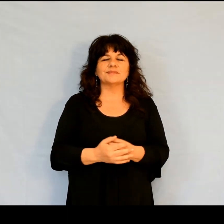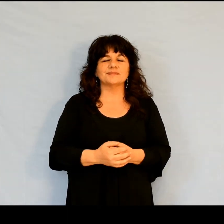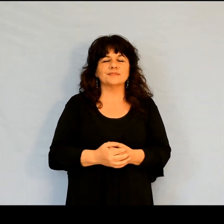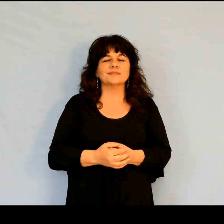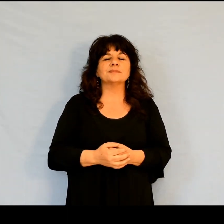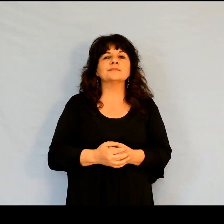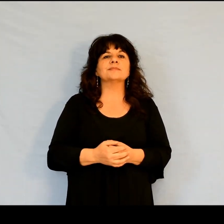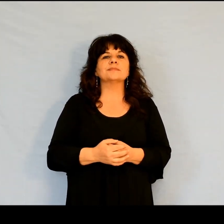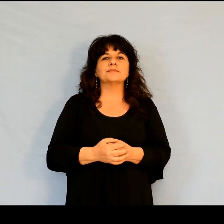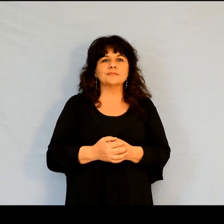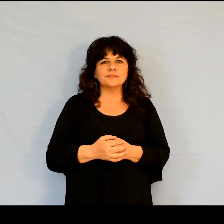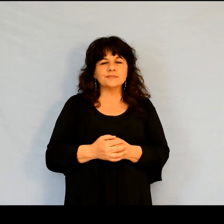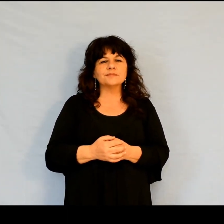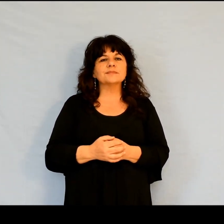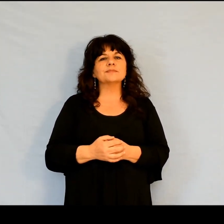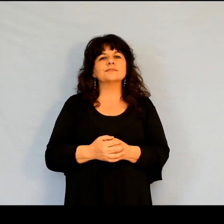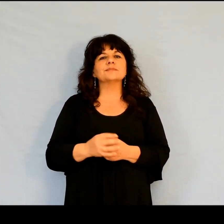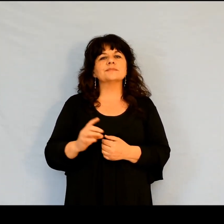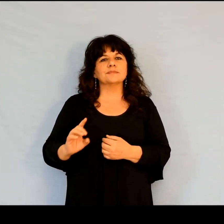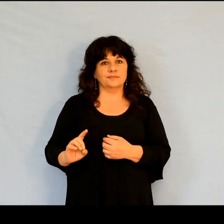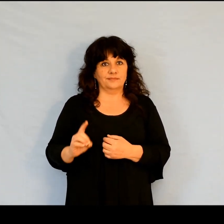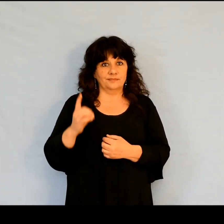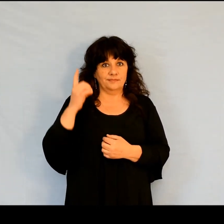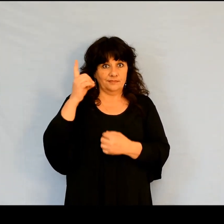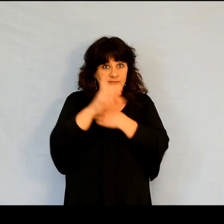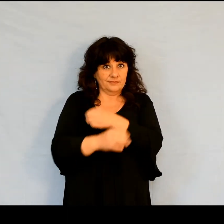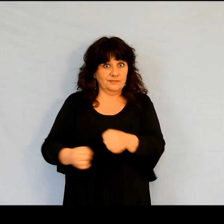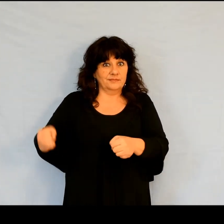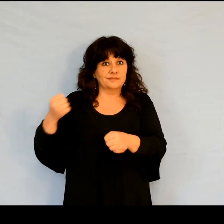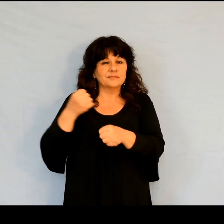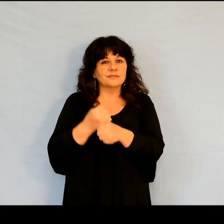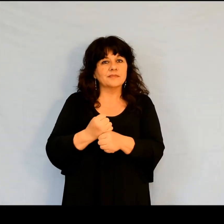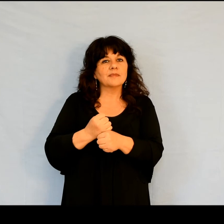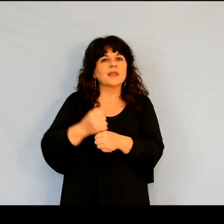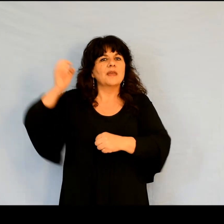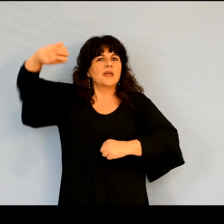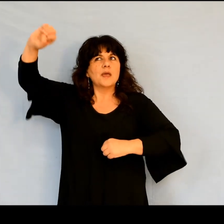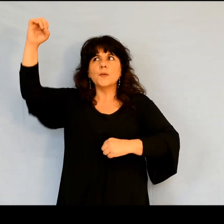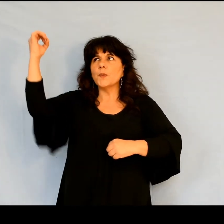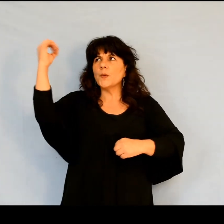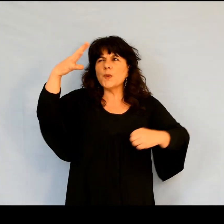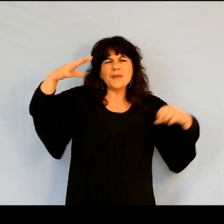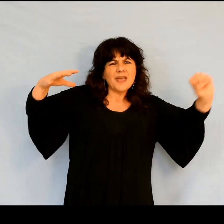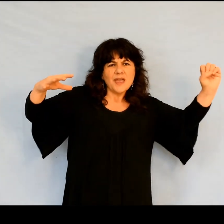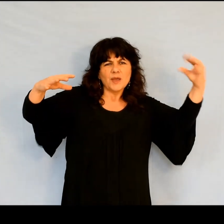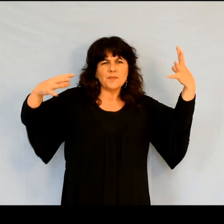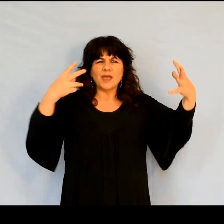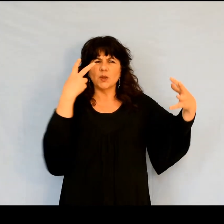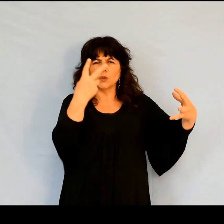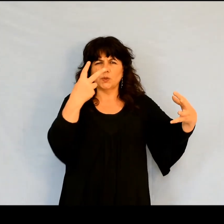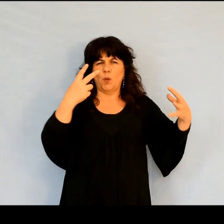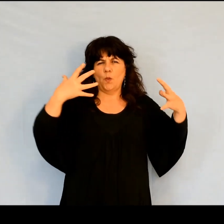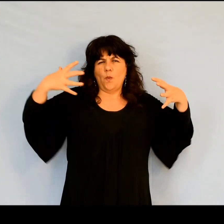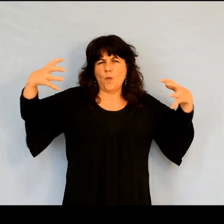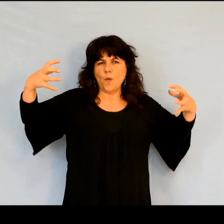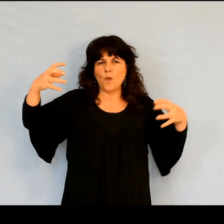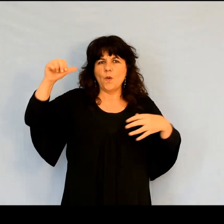Dieu fit les deux grandes luminaires, le plus grand pour commander